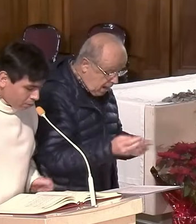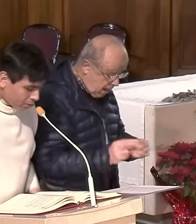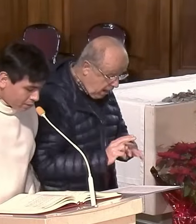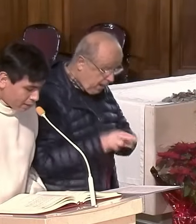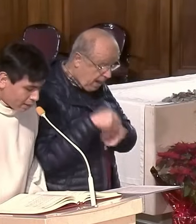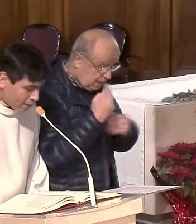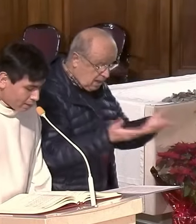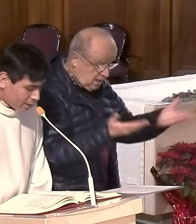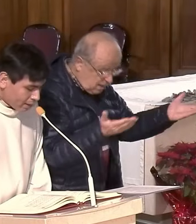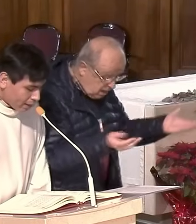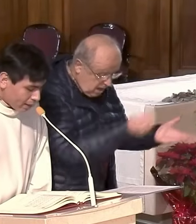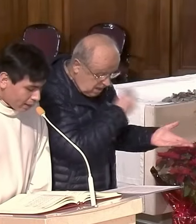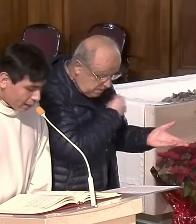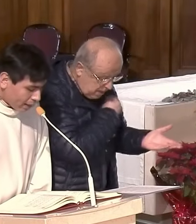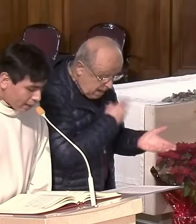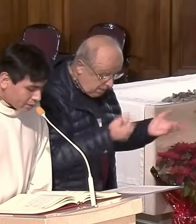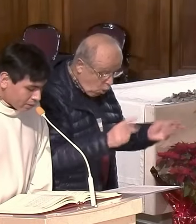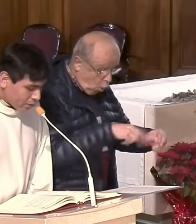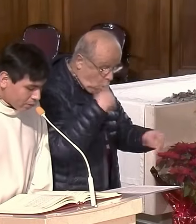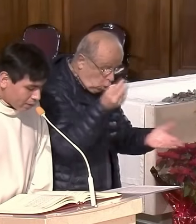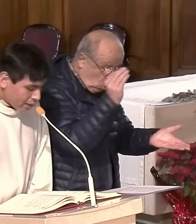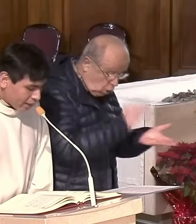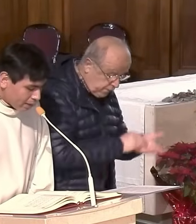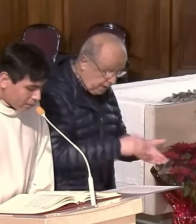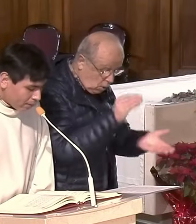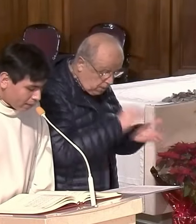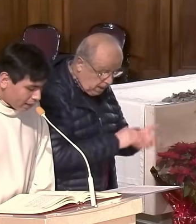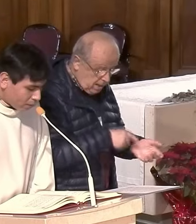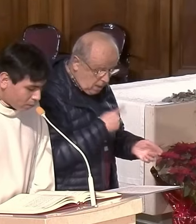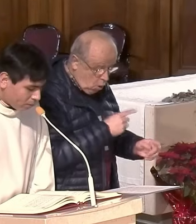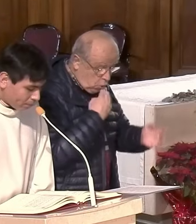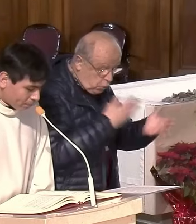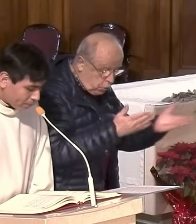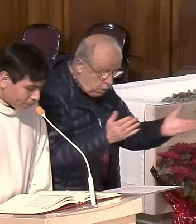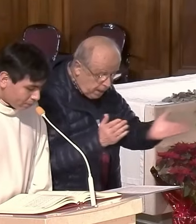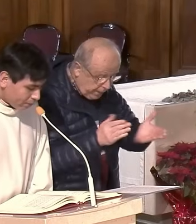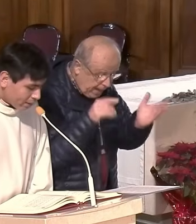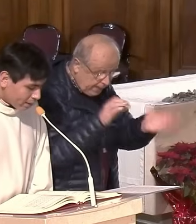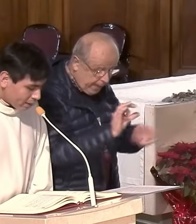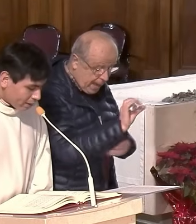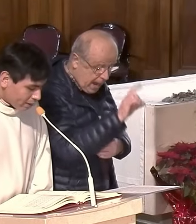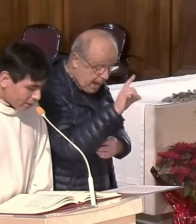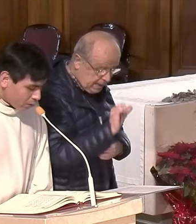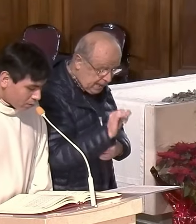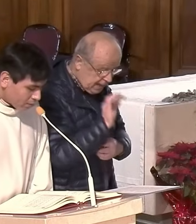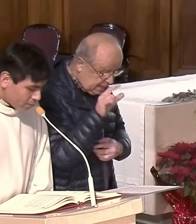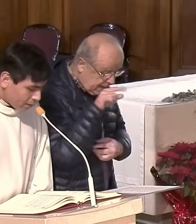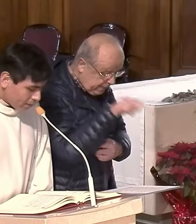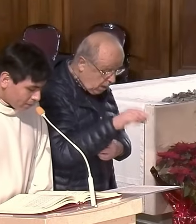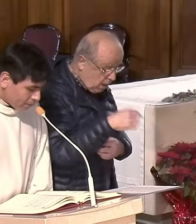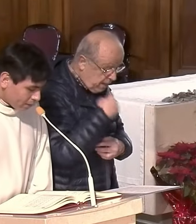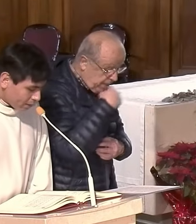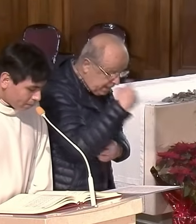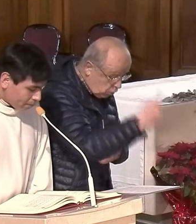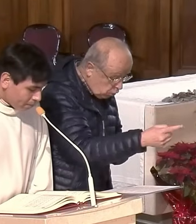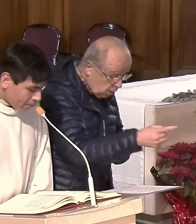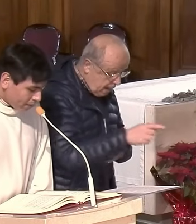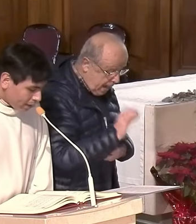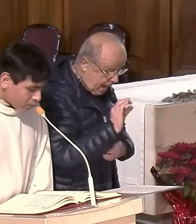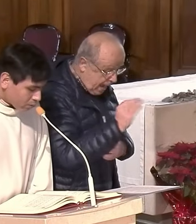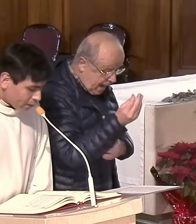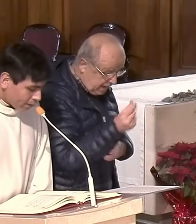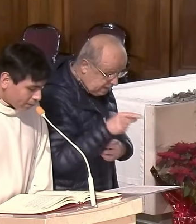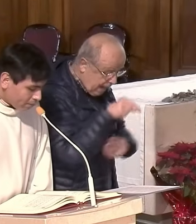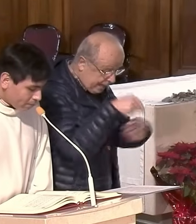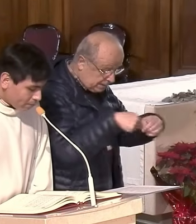Comprendió entonces Elí que era el Señor el que llamaba al joven, y dijo a Samuel: ve